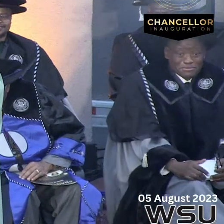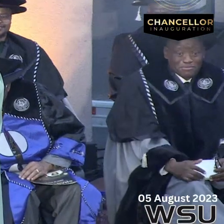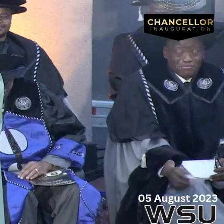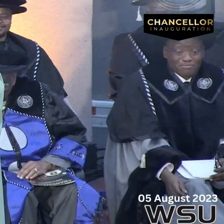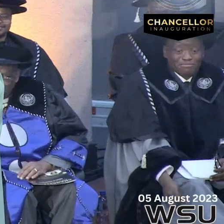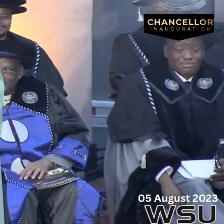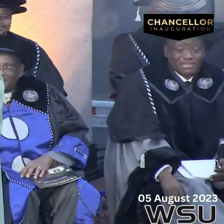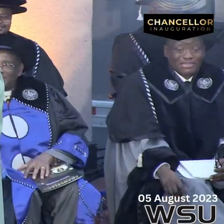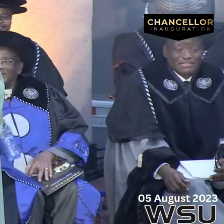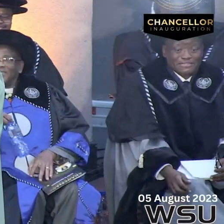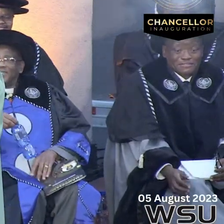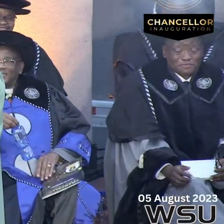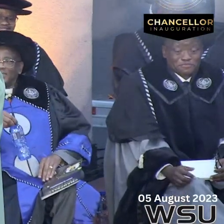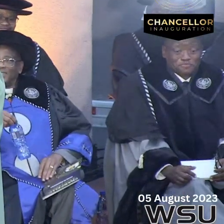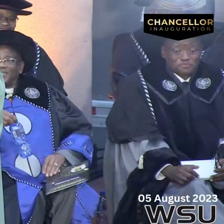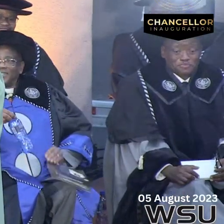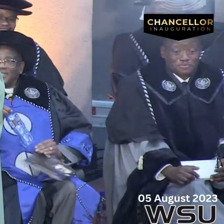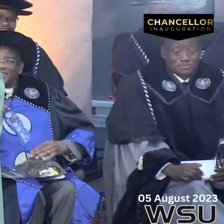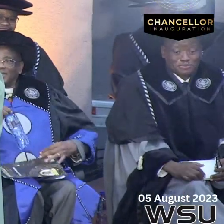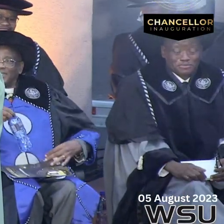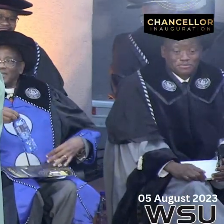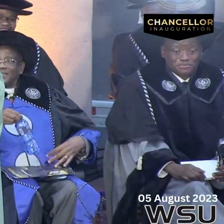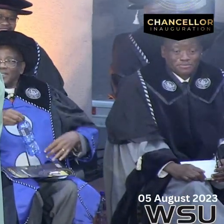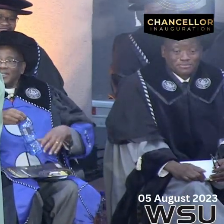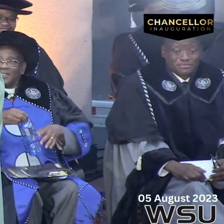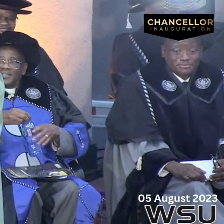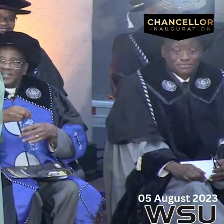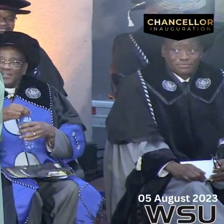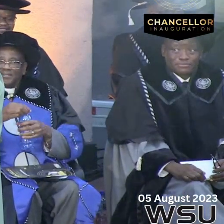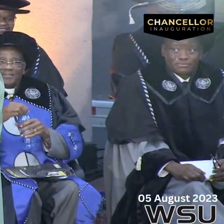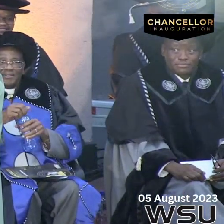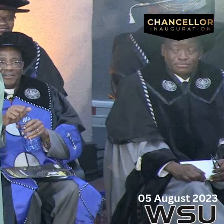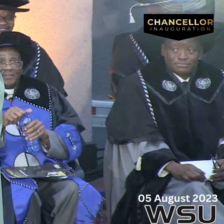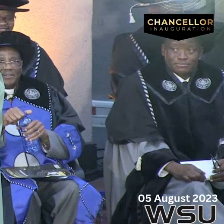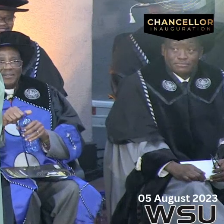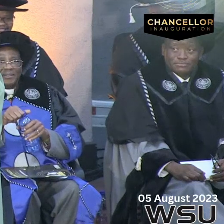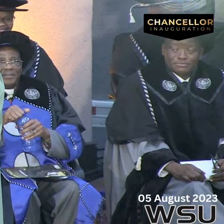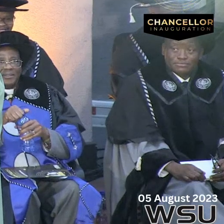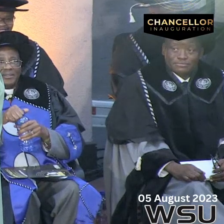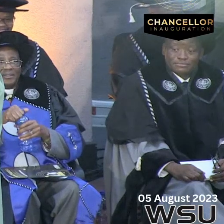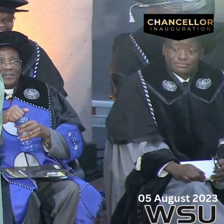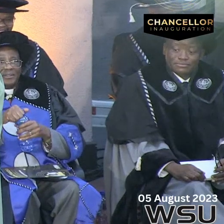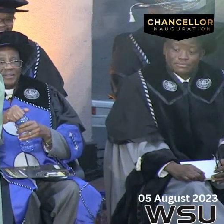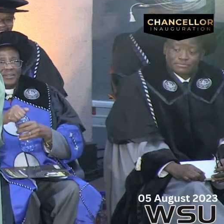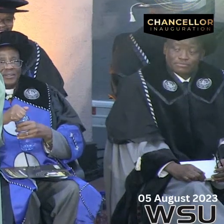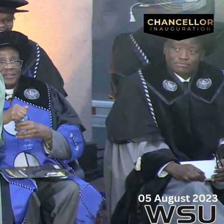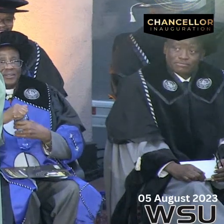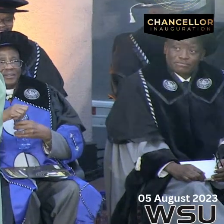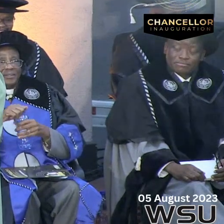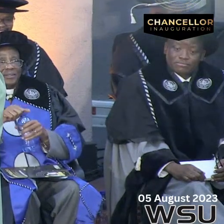ko-SAA. Ziphethe ke kodwa apho ziphethe khona. Balapha kwi-council ke.